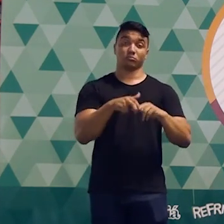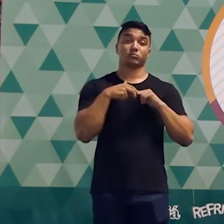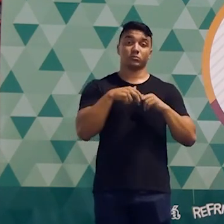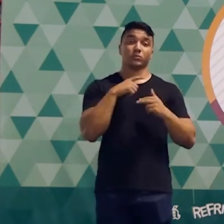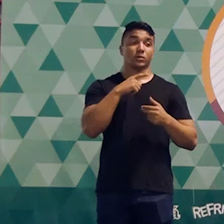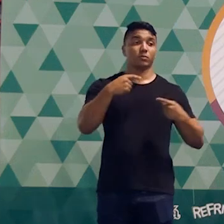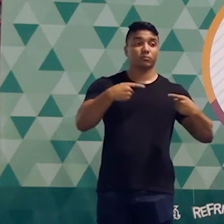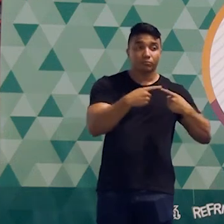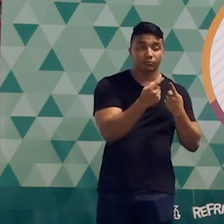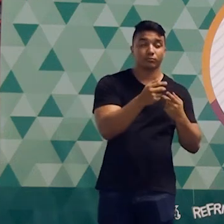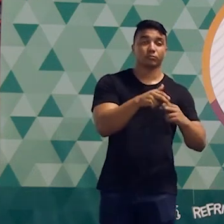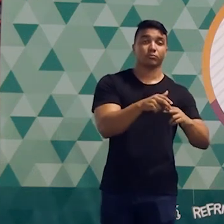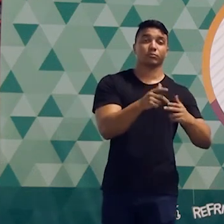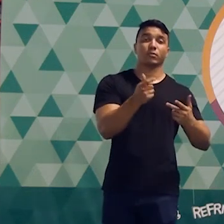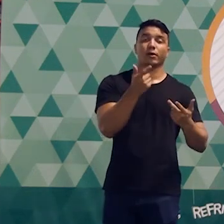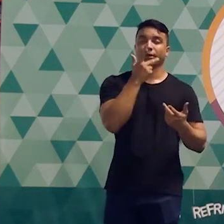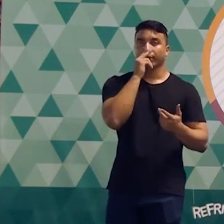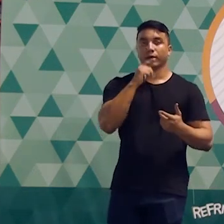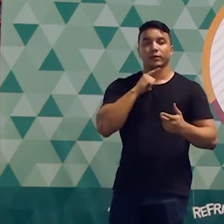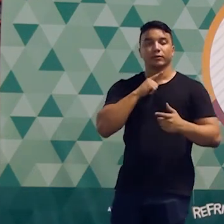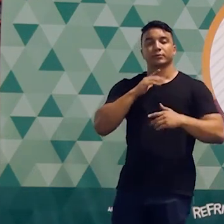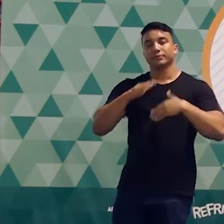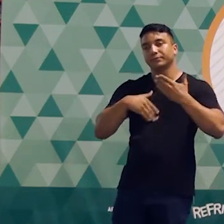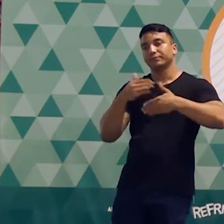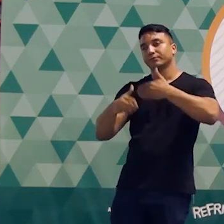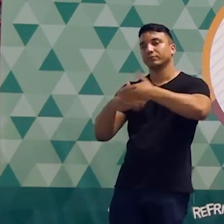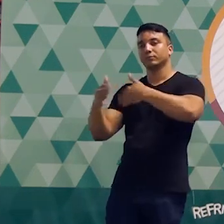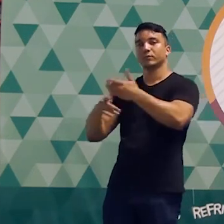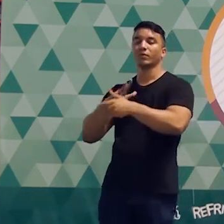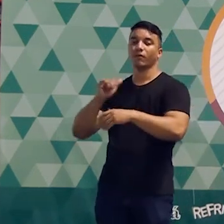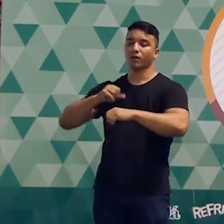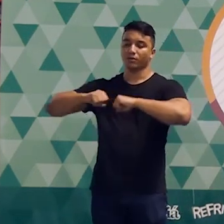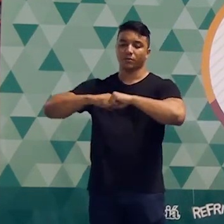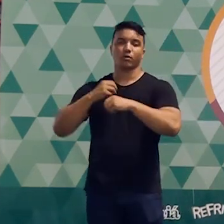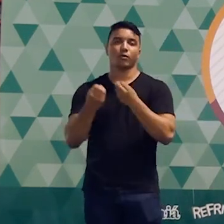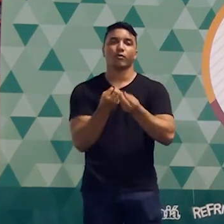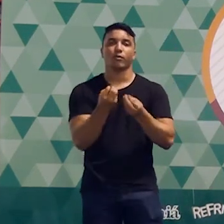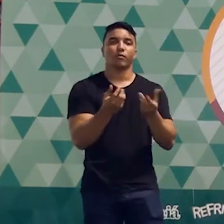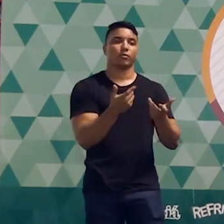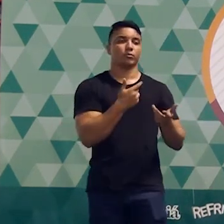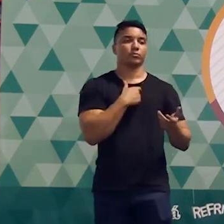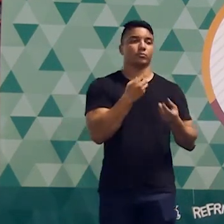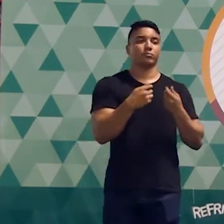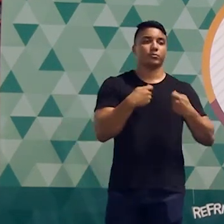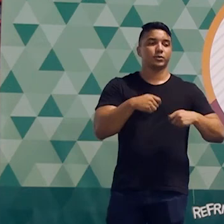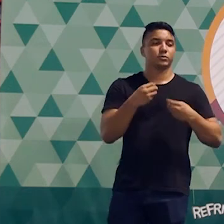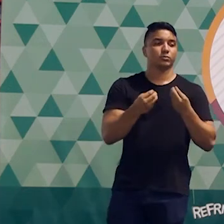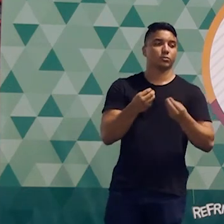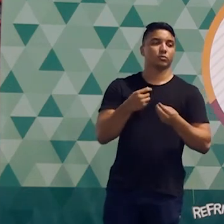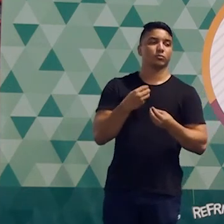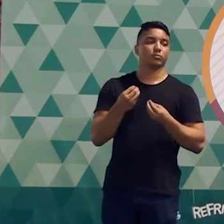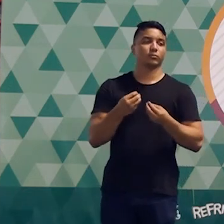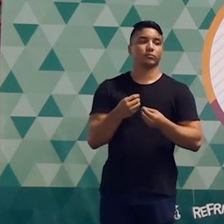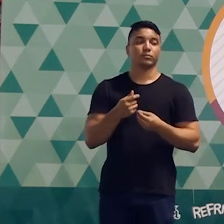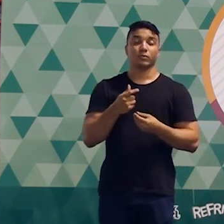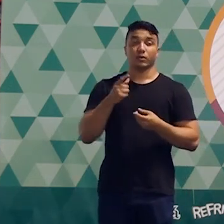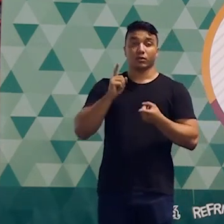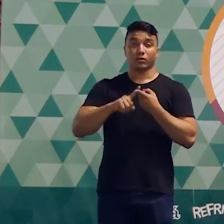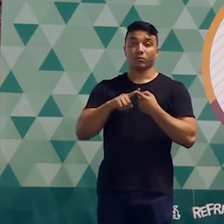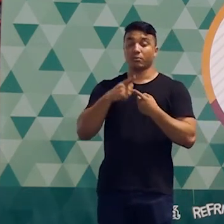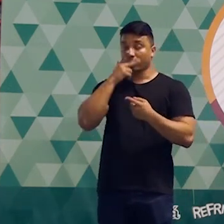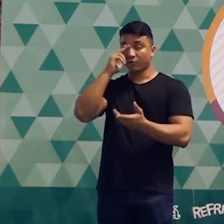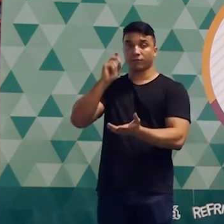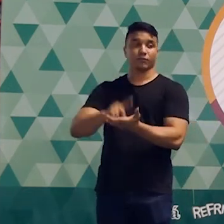ainda é uma coisa que a gente vai ter muitas, digamos assim, discussões sobre como tem que ser colocado, mas é uma